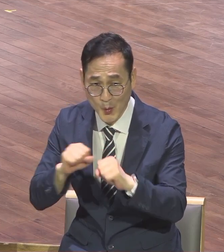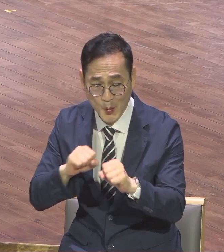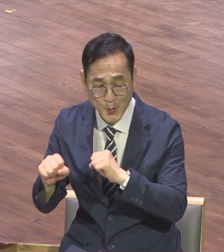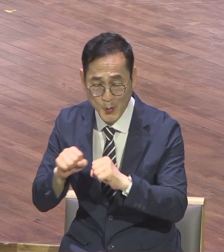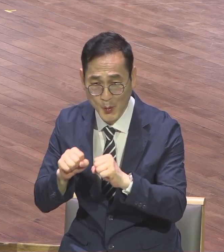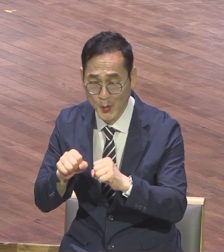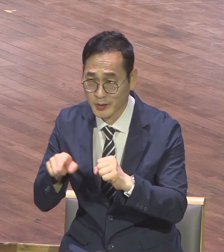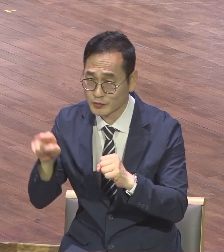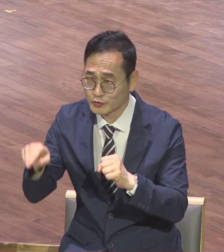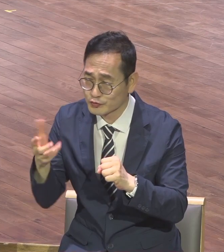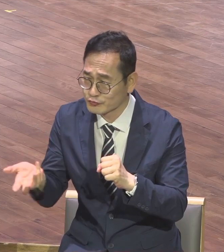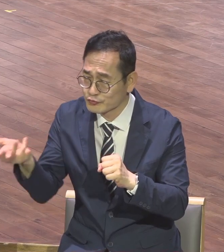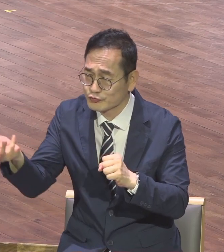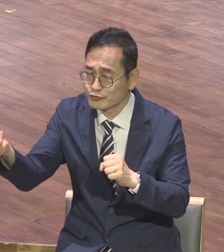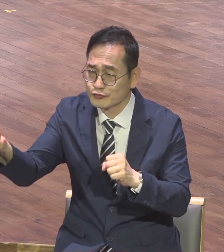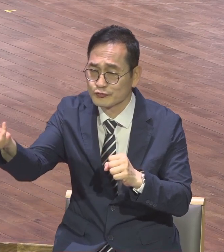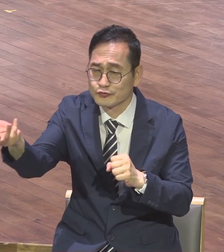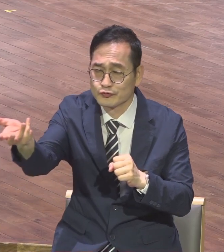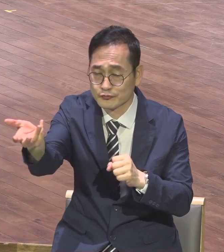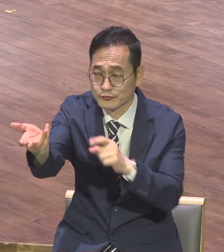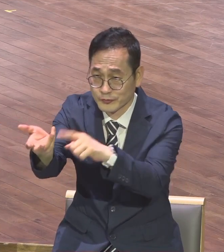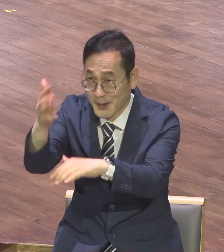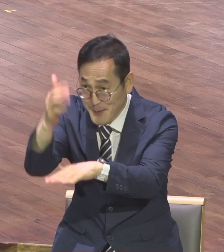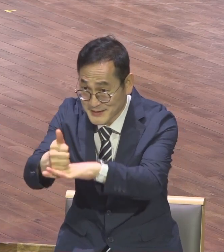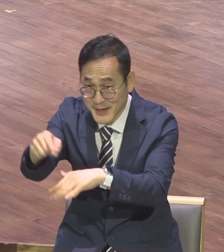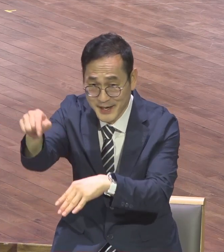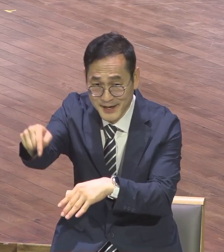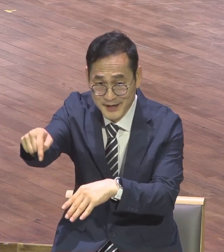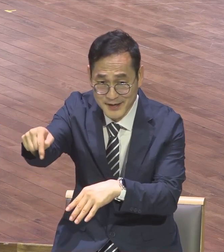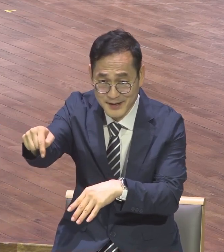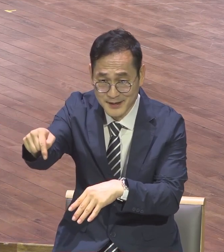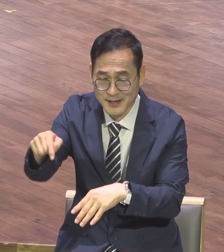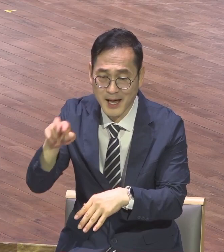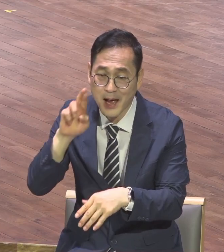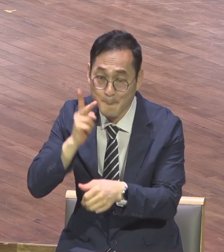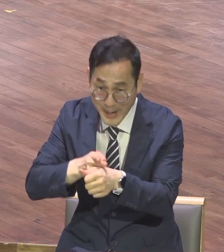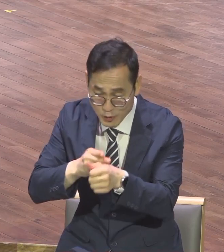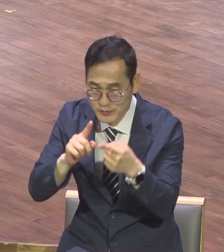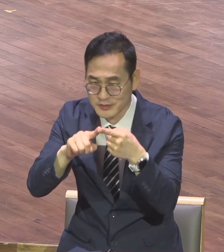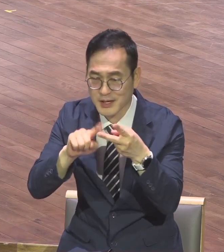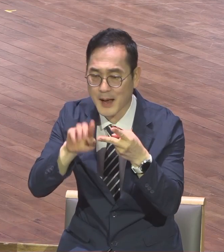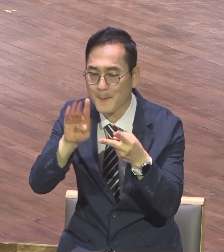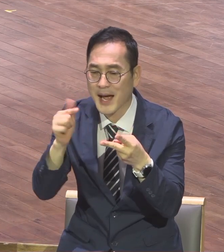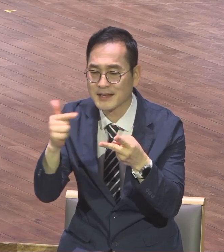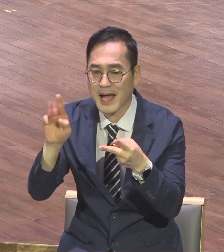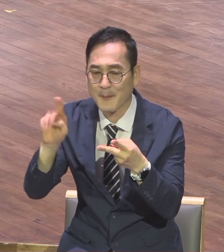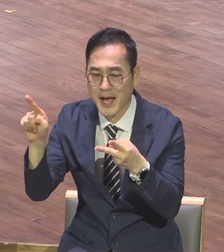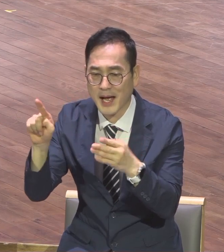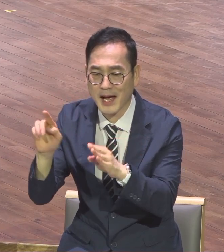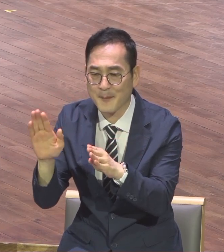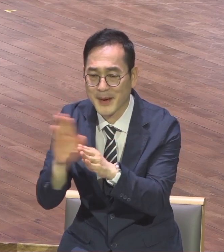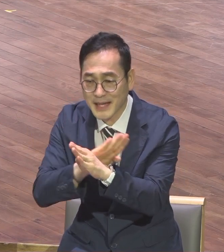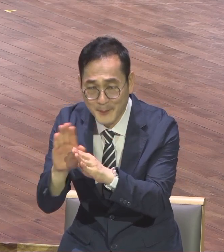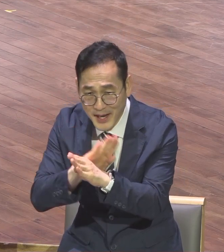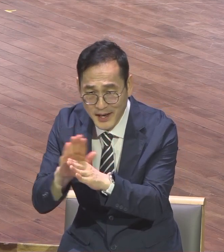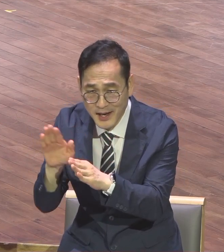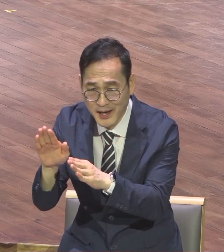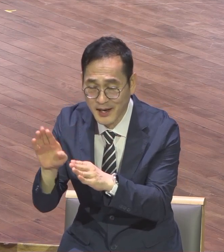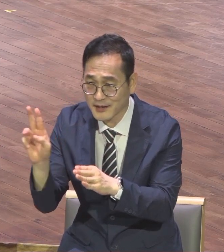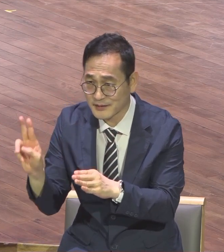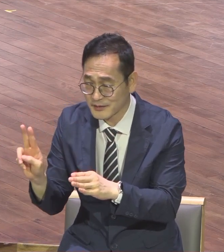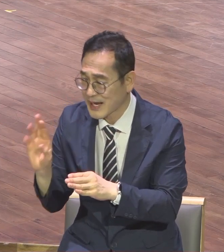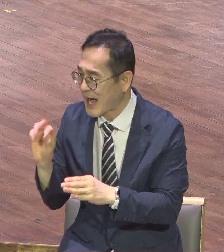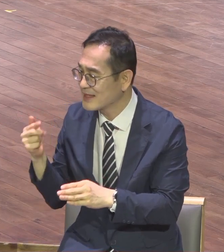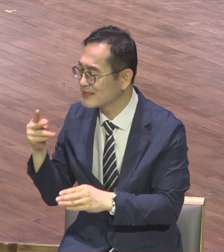여정입니다. 1차 선교하는 사역의 마지막 여정인데 바울과 바나바가 이 비시디아 안디옥을